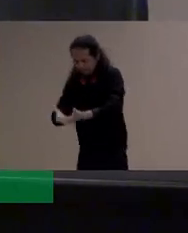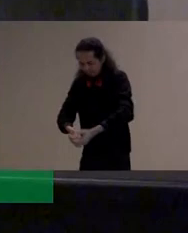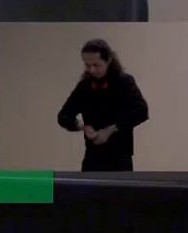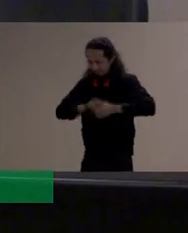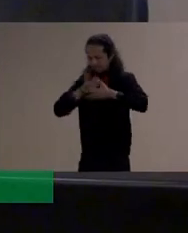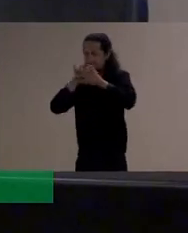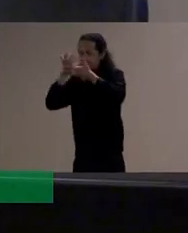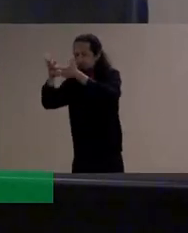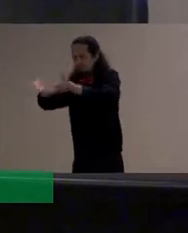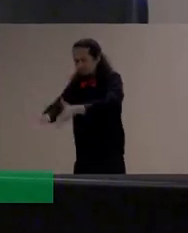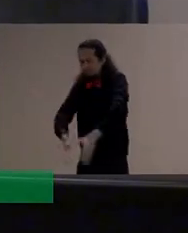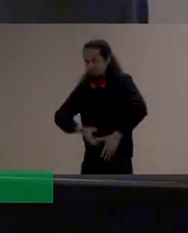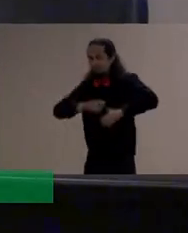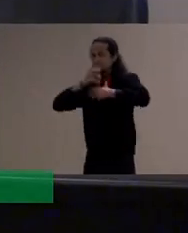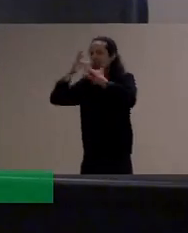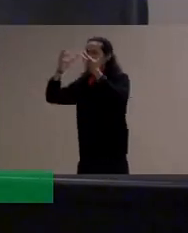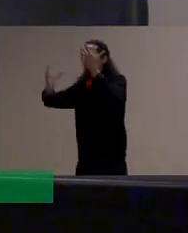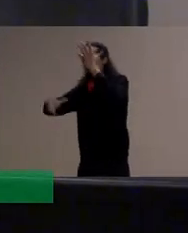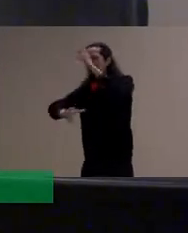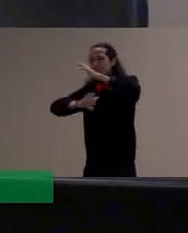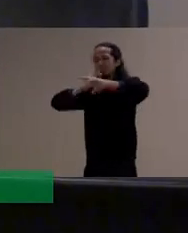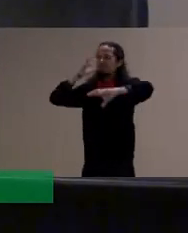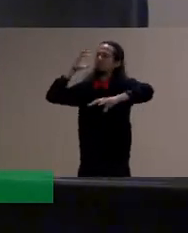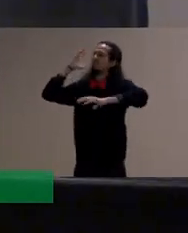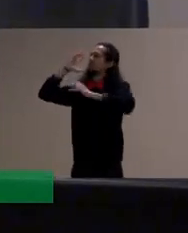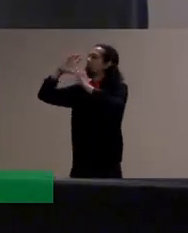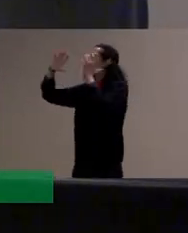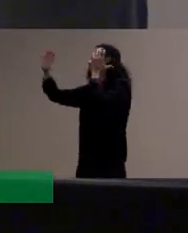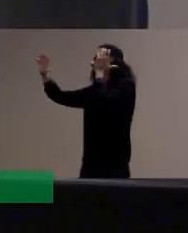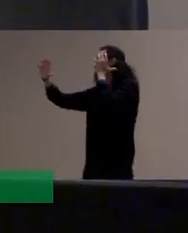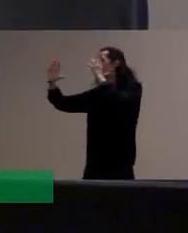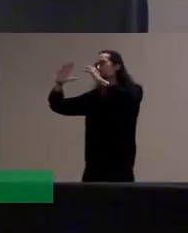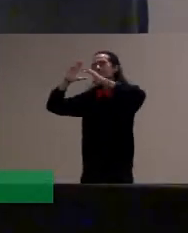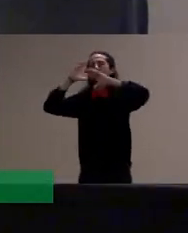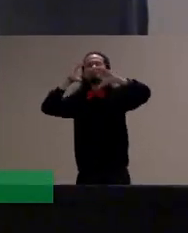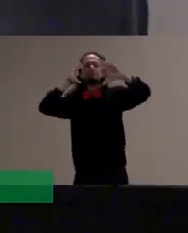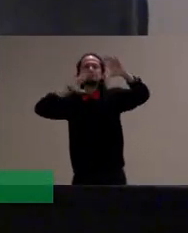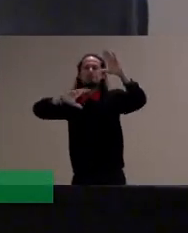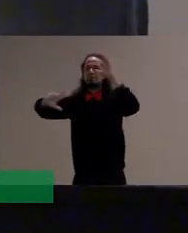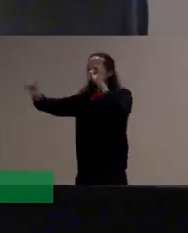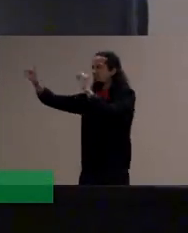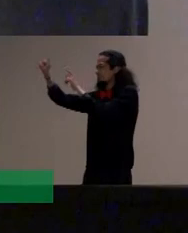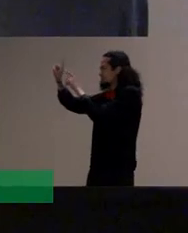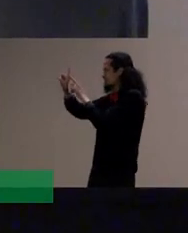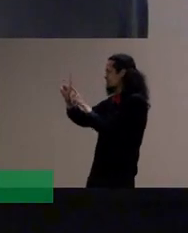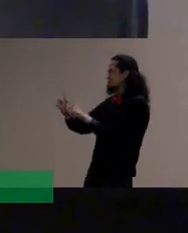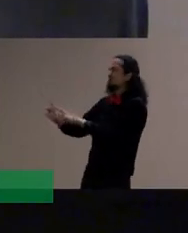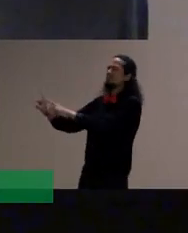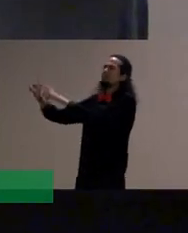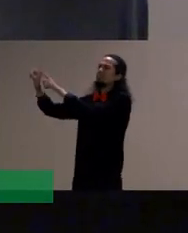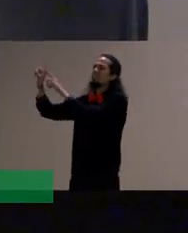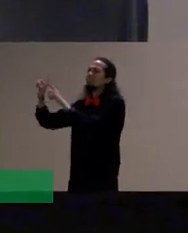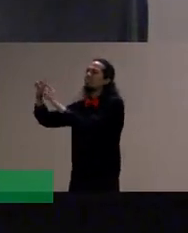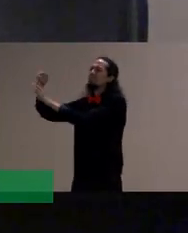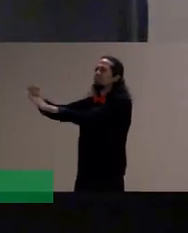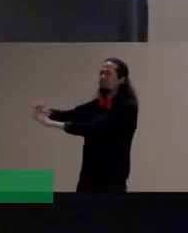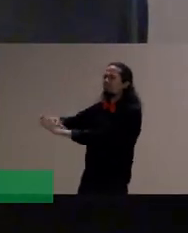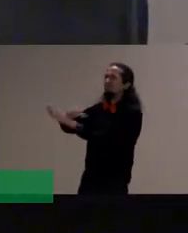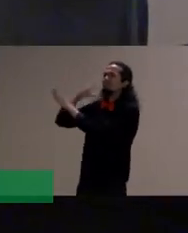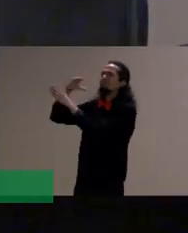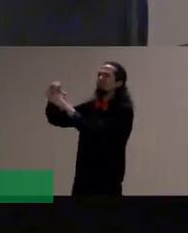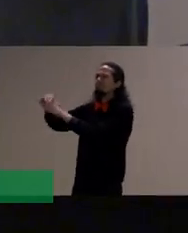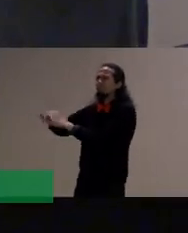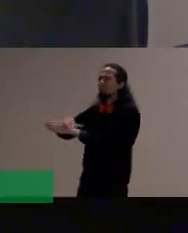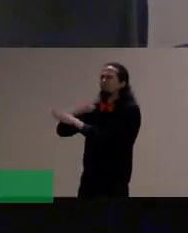canta a Joana receito banho de arruda e chá para